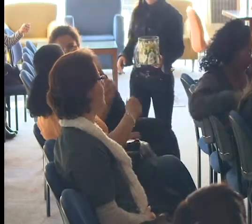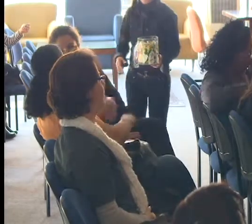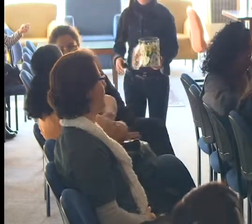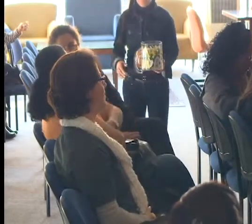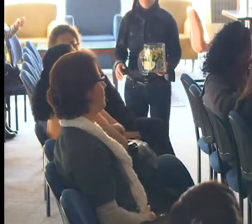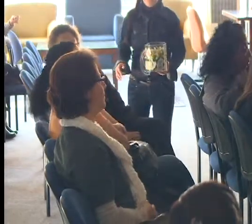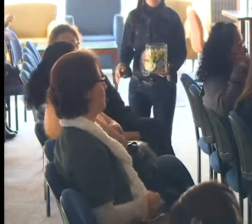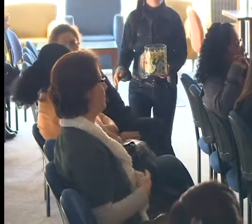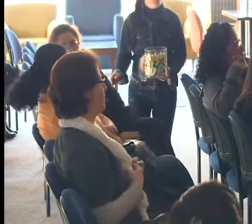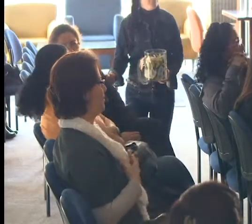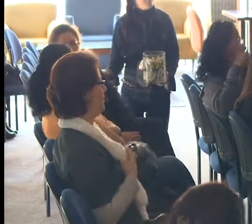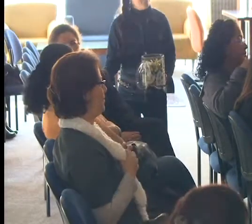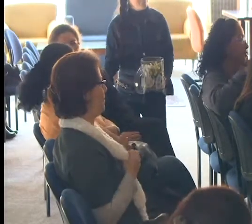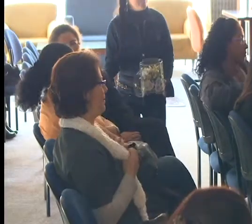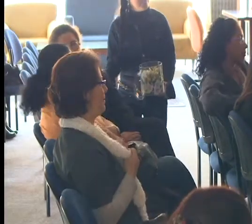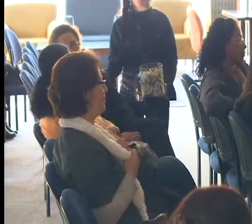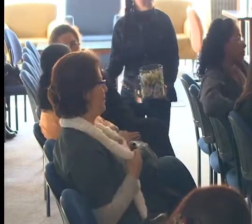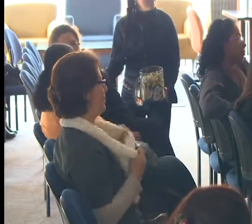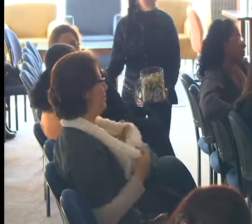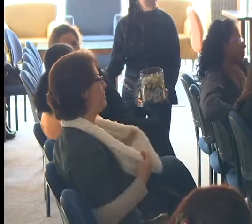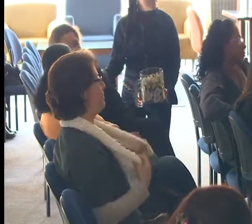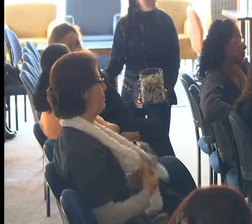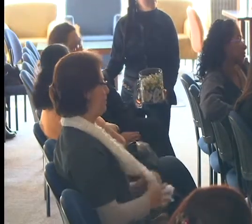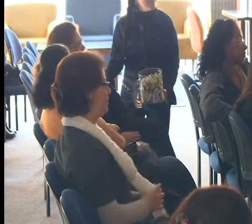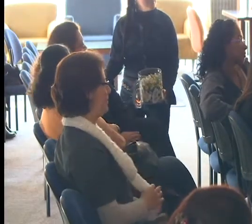pues a ver, digamos que